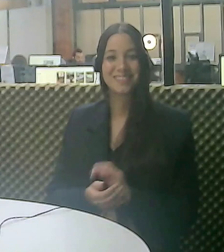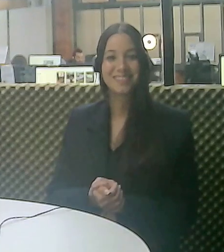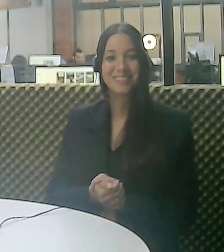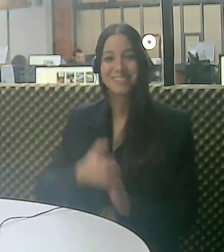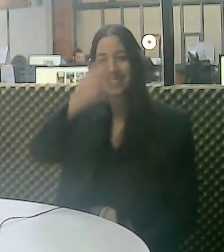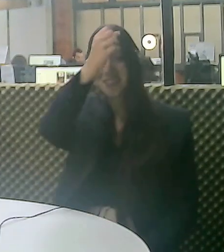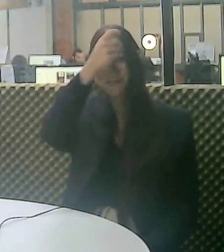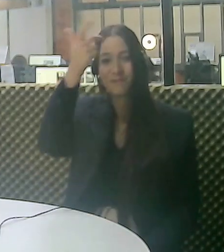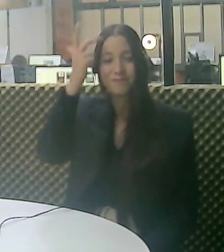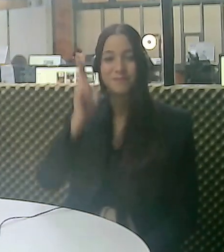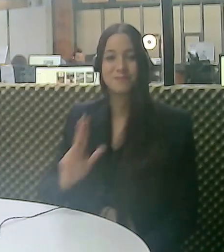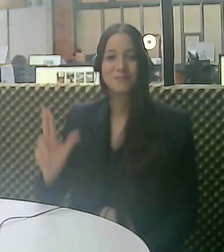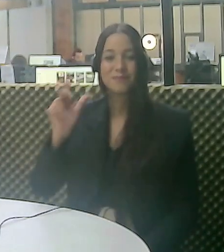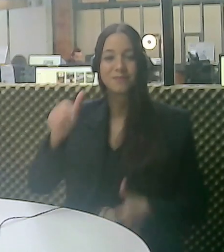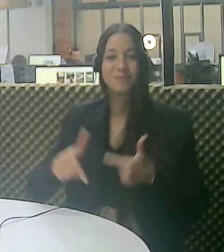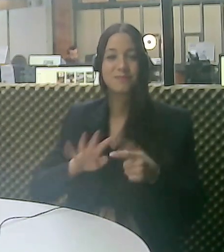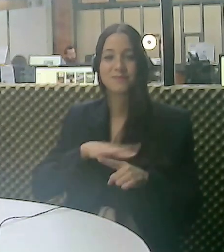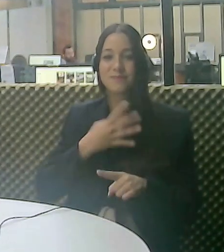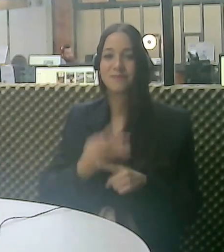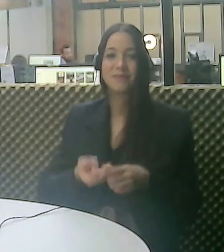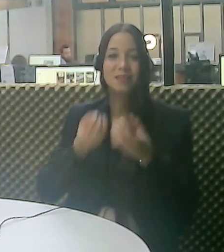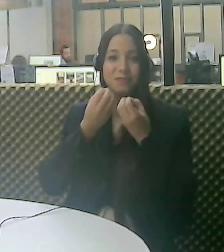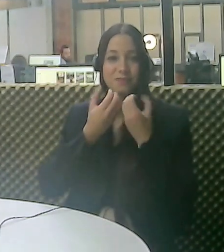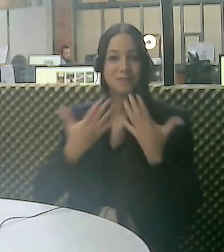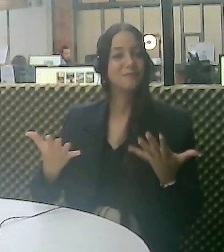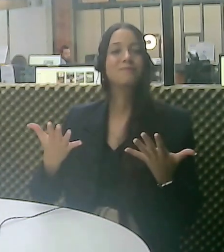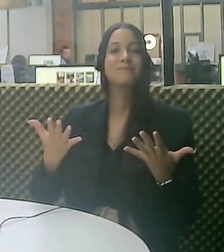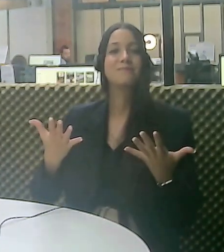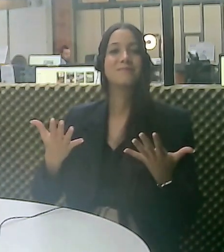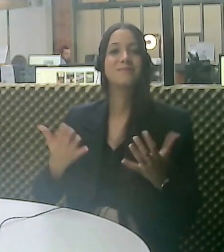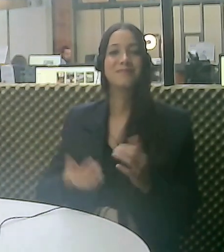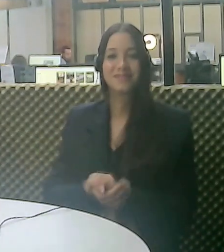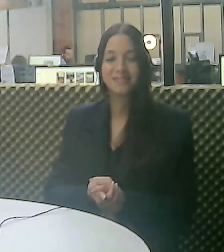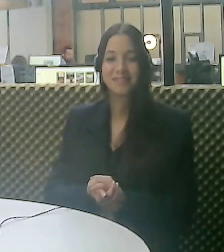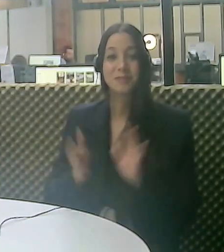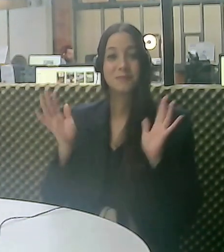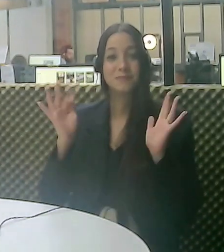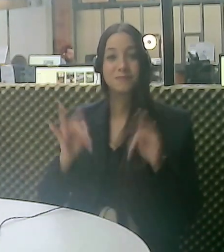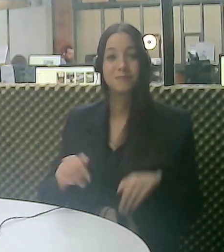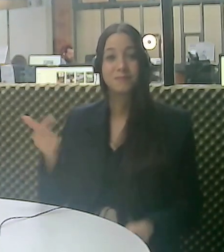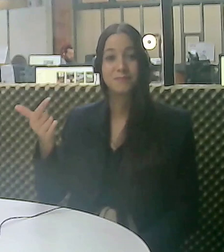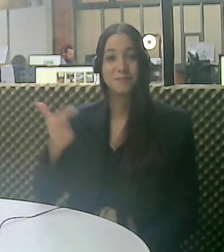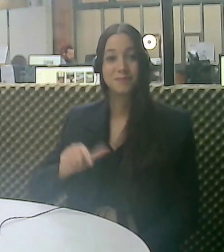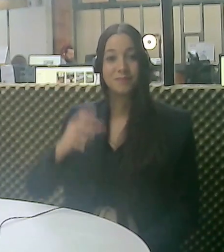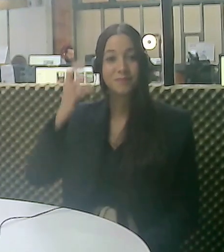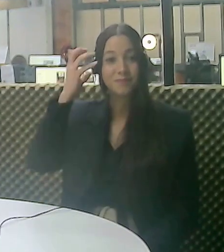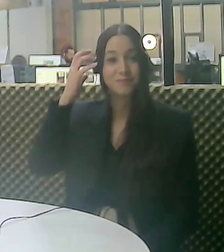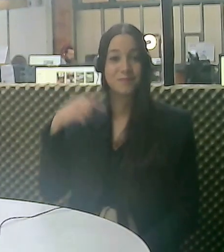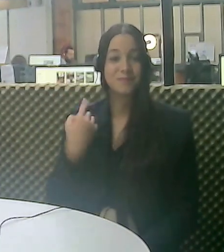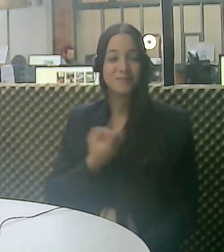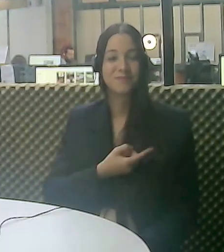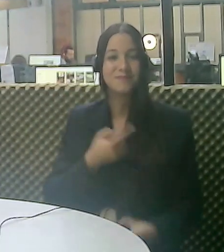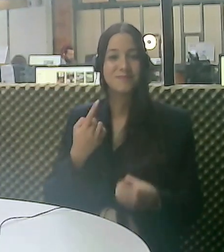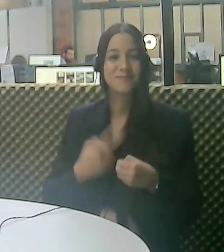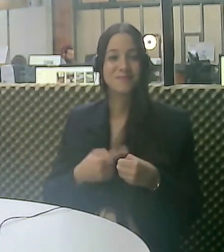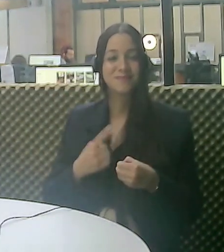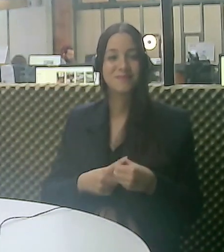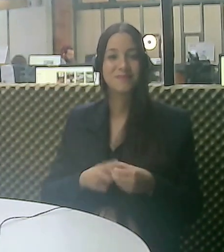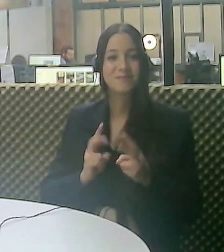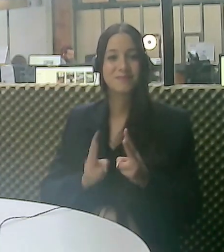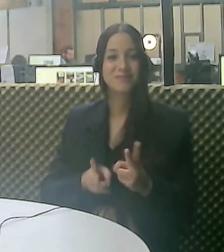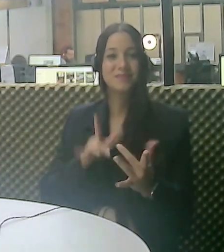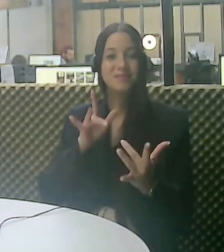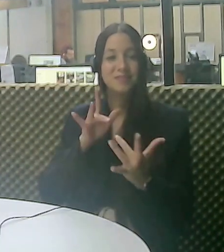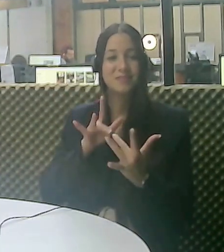Castro Kalimann. Prefeitura de Uberlândia, fazer mais, fazer bem. Fica por aqui mais uma edição do programa da Rádio